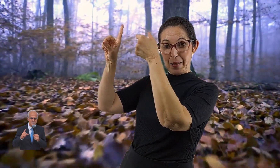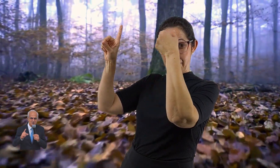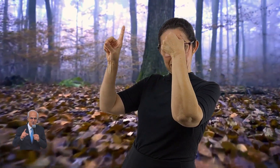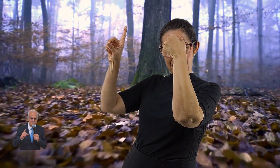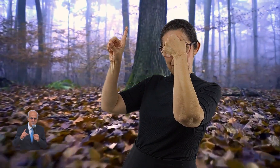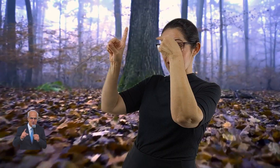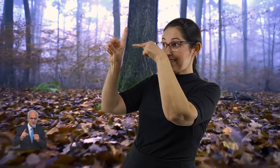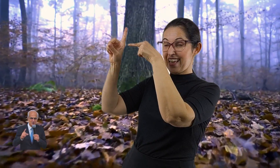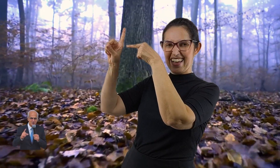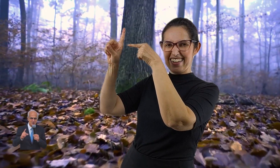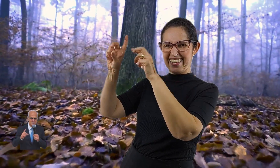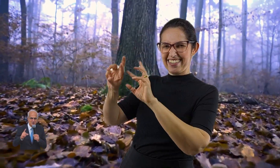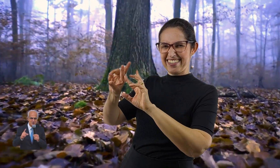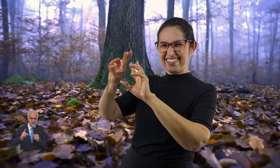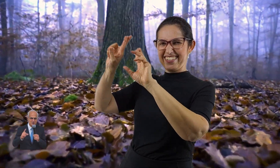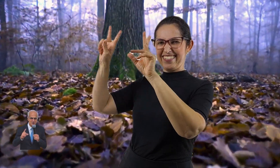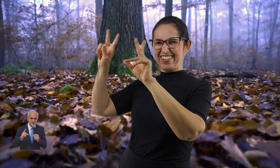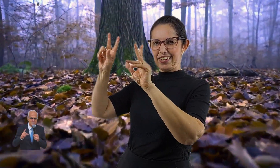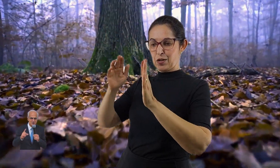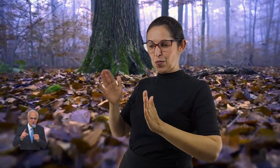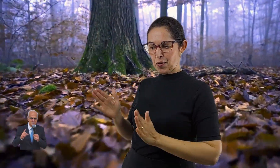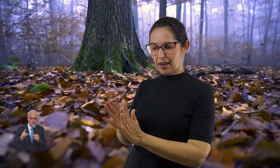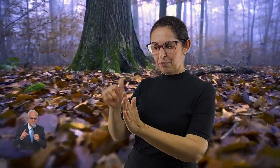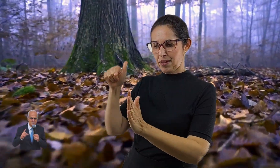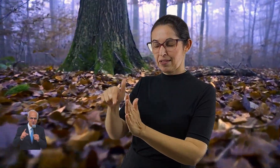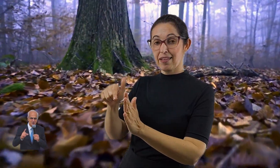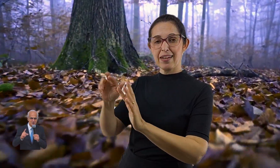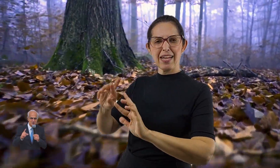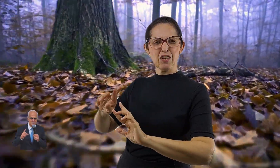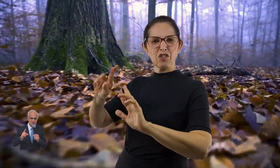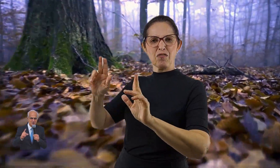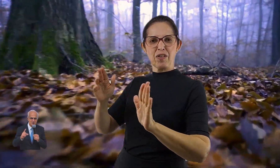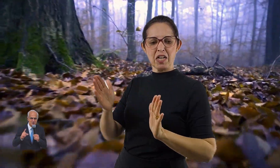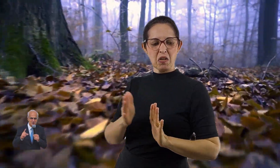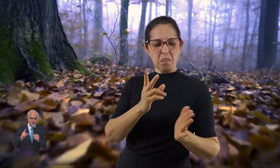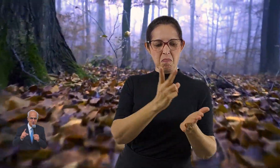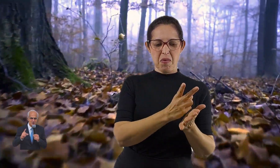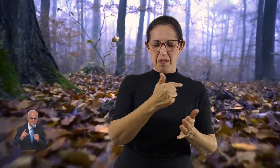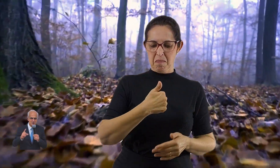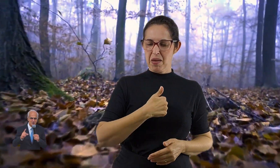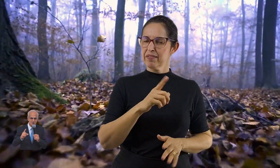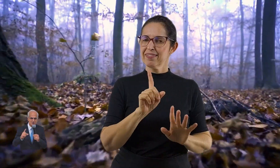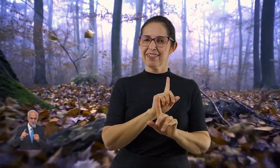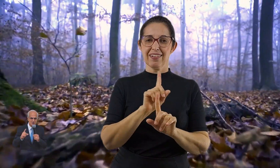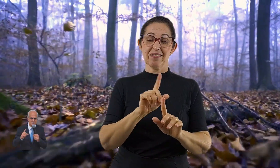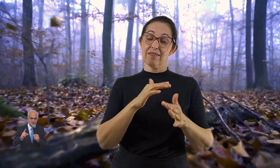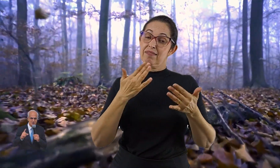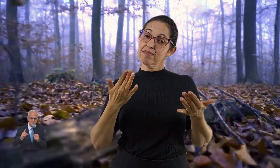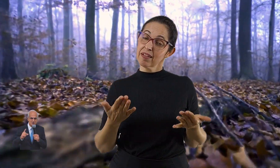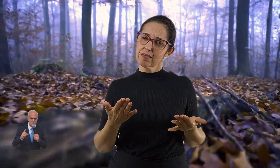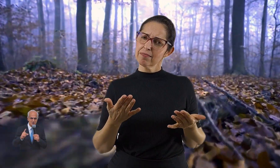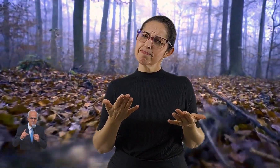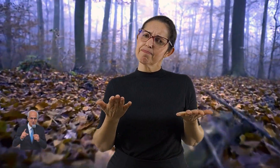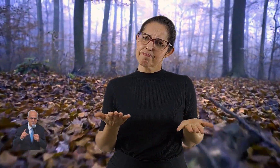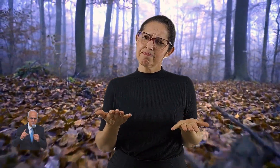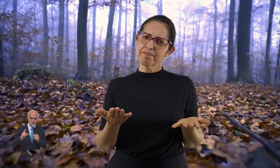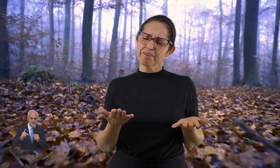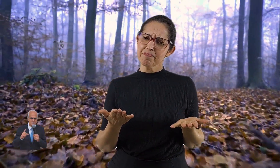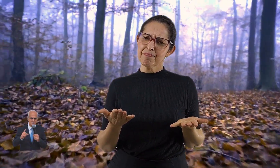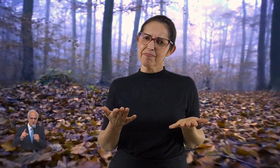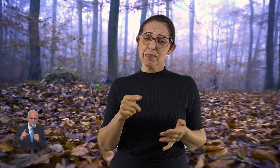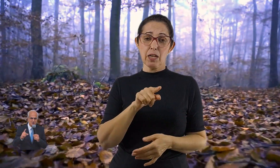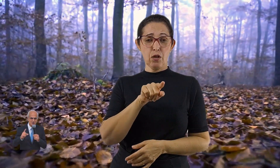pensamentos. E os caminhos de Deus não são os nossos caminhos. Olha o perigo da certeza